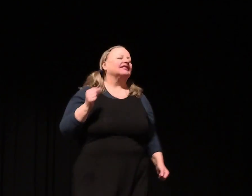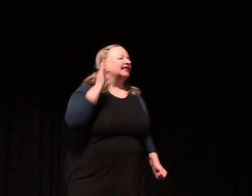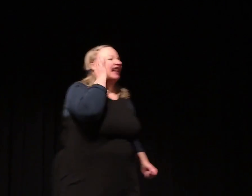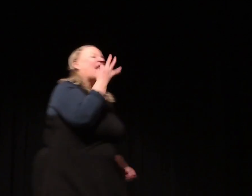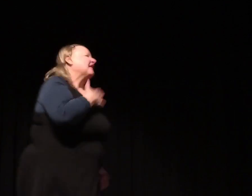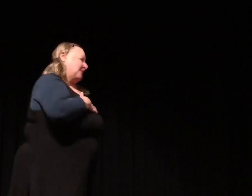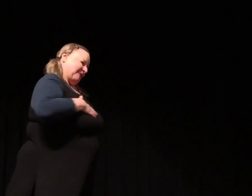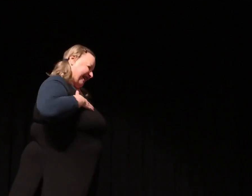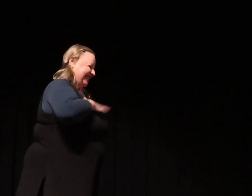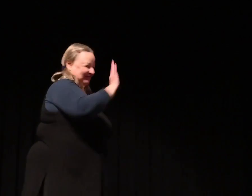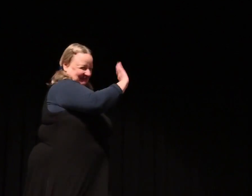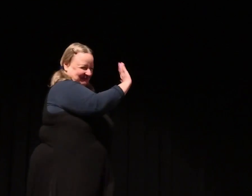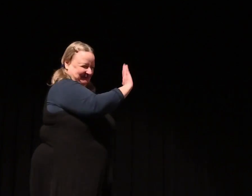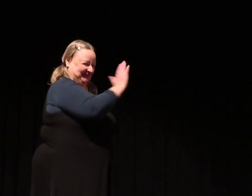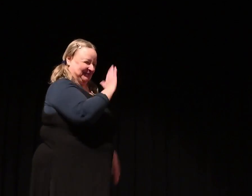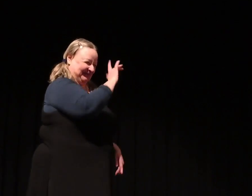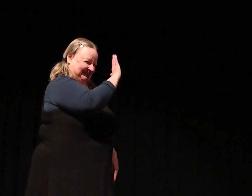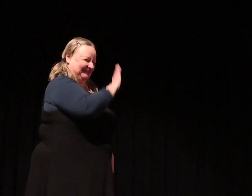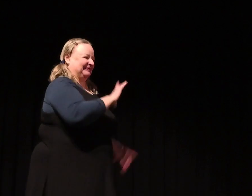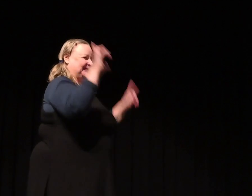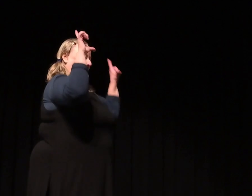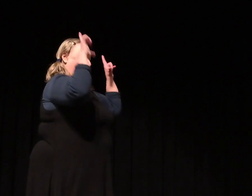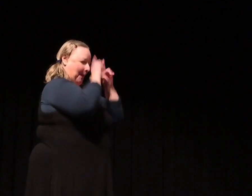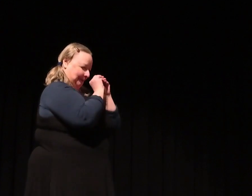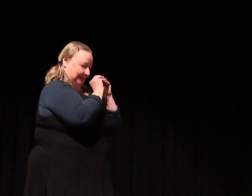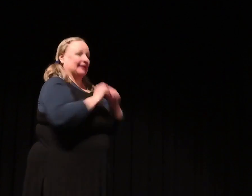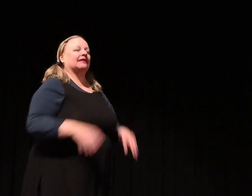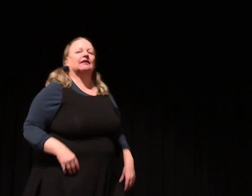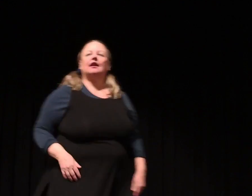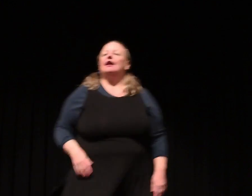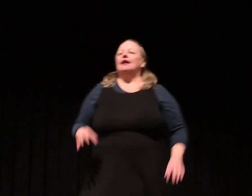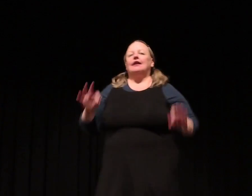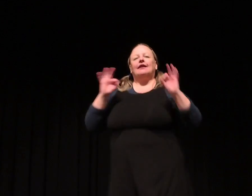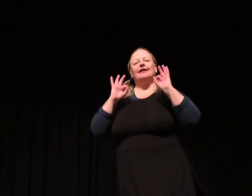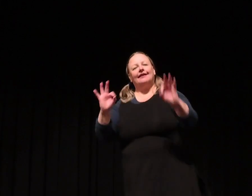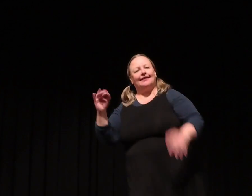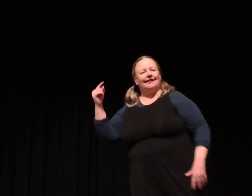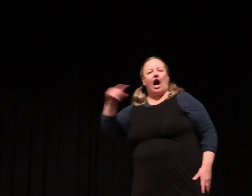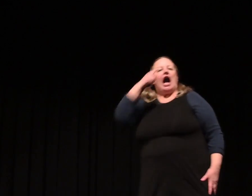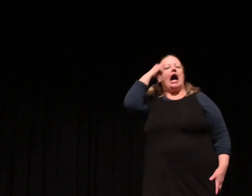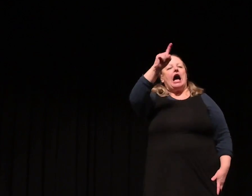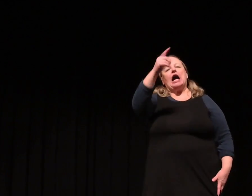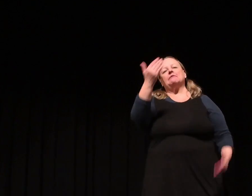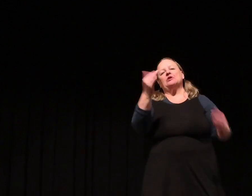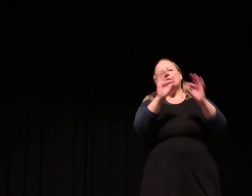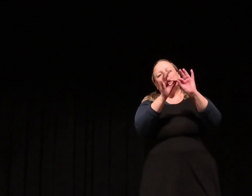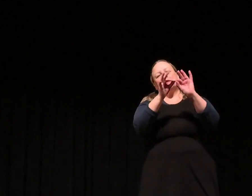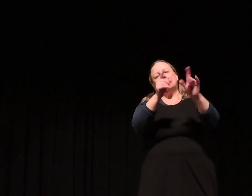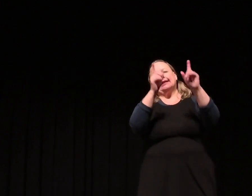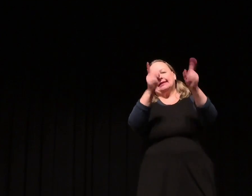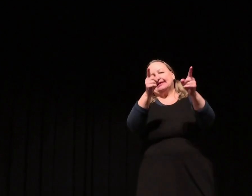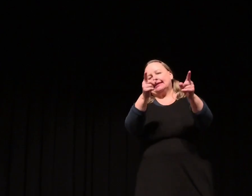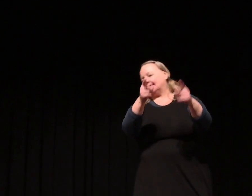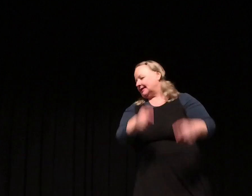Merci beaucoup. Merci. Ah, mais ça me fait plaisir. Bye! Ah, parfait. Oui, c'est ça. On avait besoin